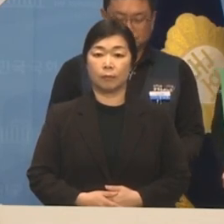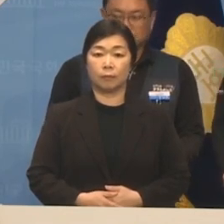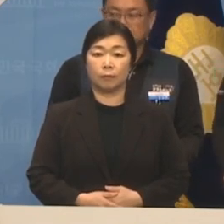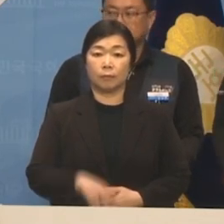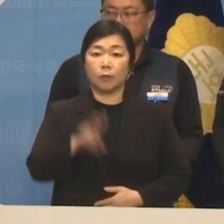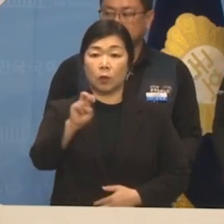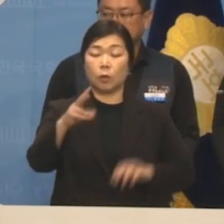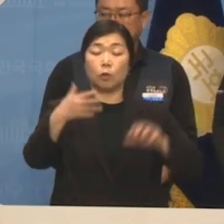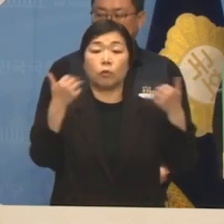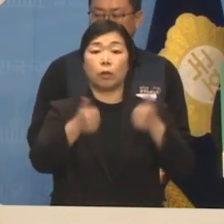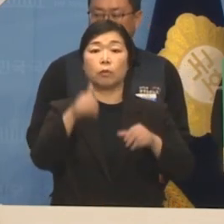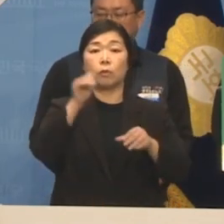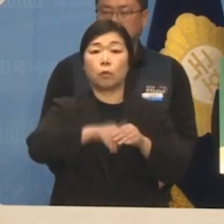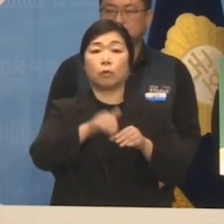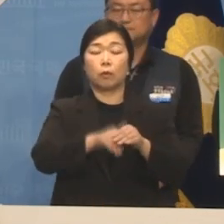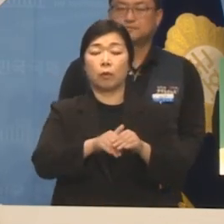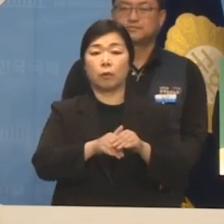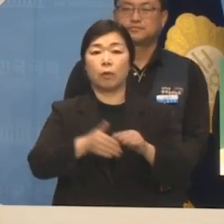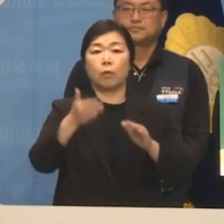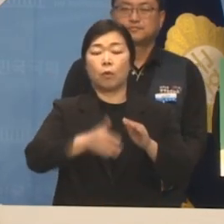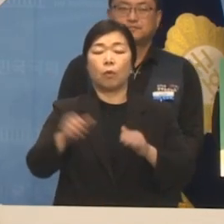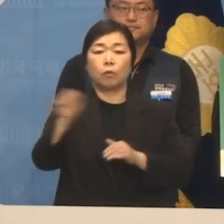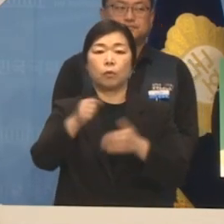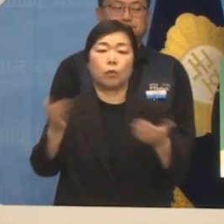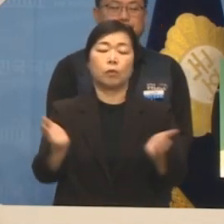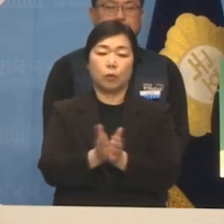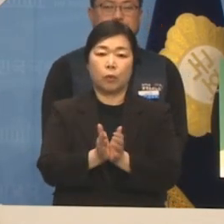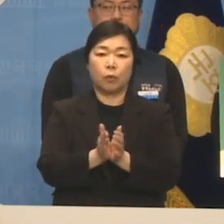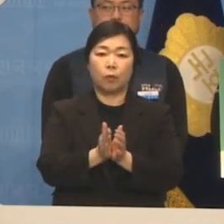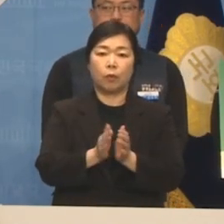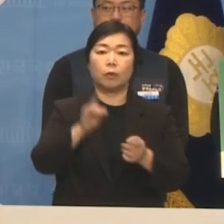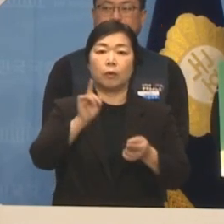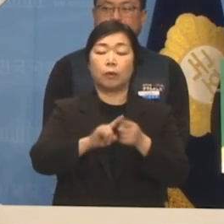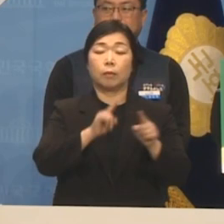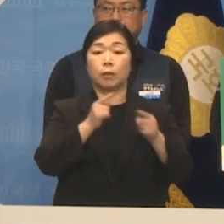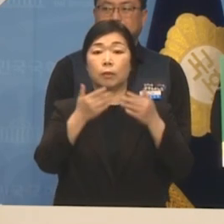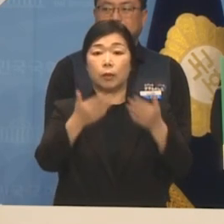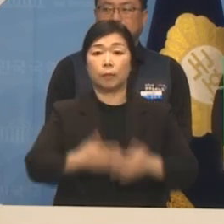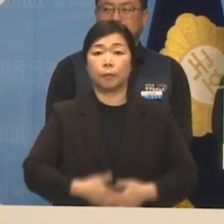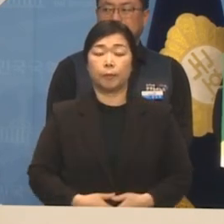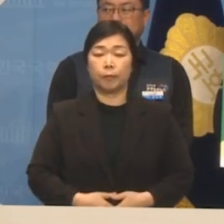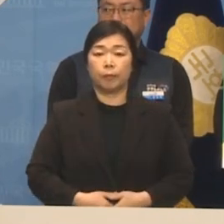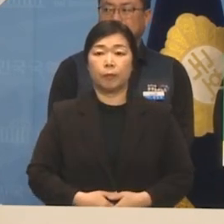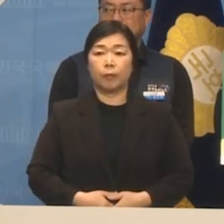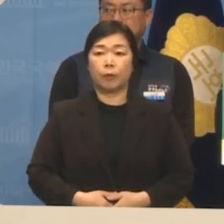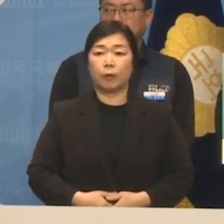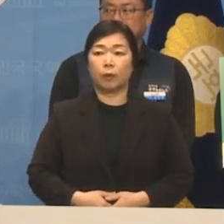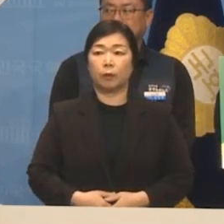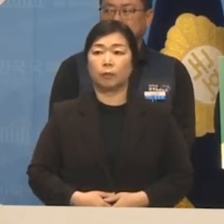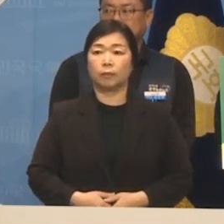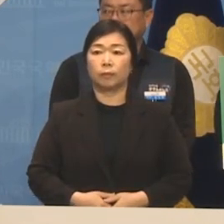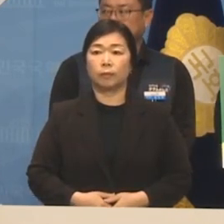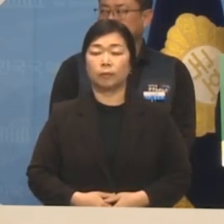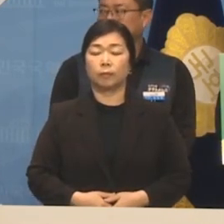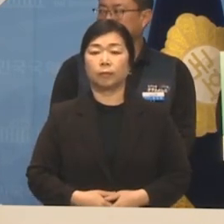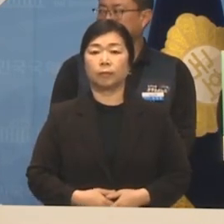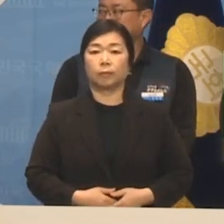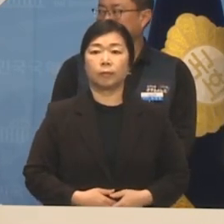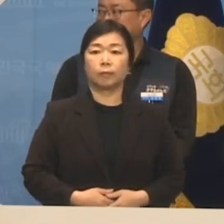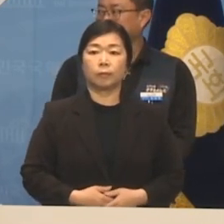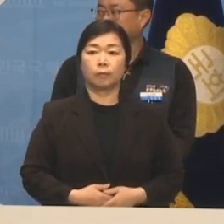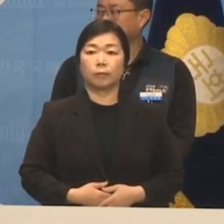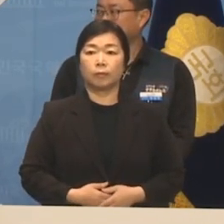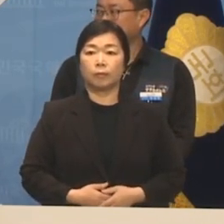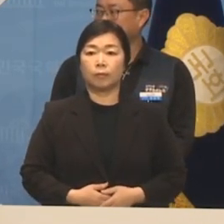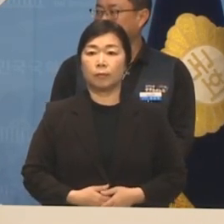22대 국회의원 총선거 공공우선도 사회서비스 요구안 발표 기자회견 11시 시작이니까 3분 뒤에 바로 시작하도록 하겠습니다.